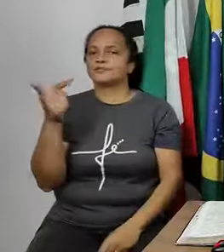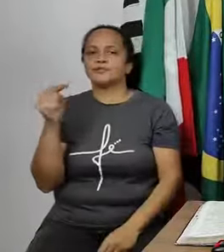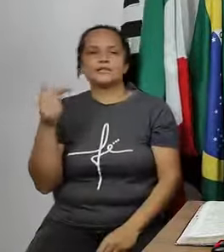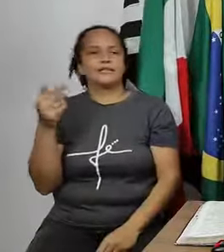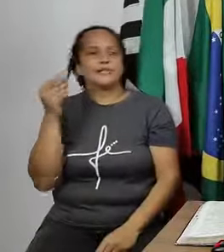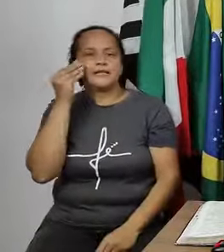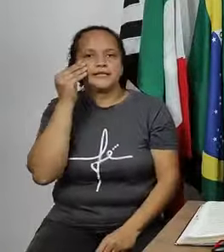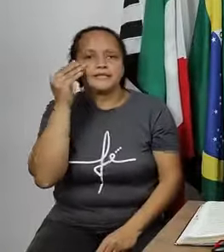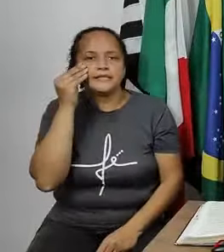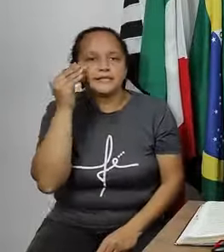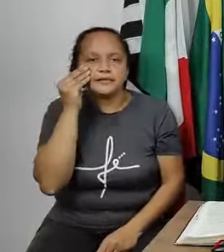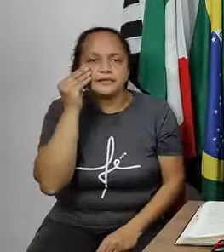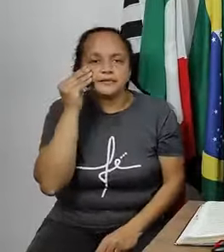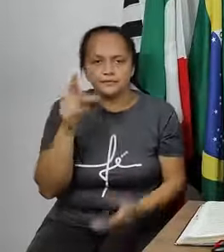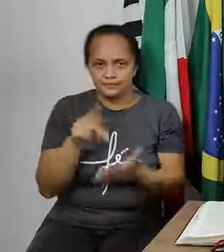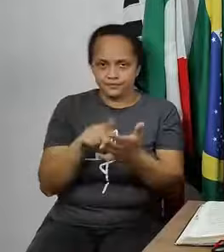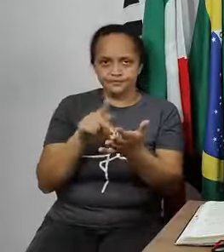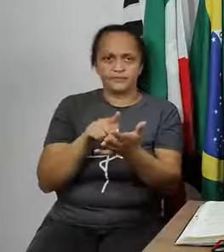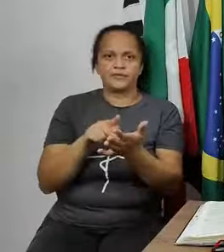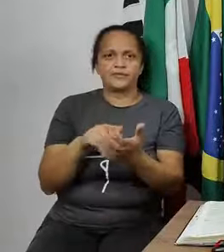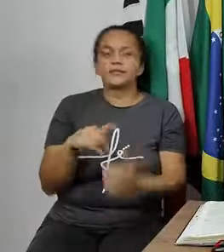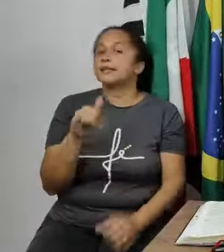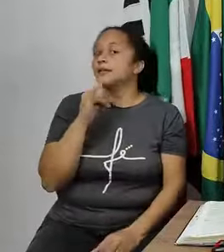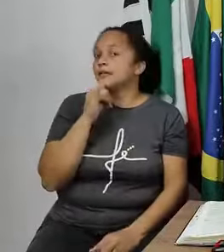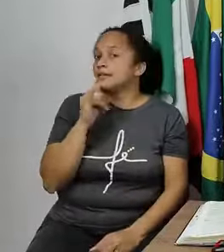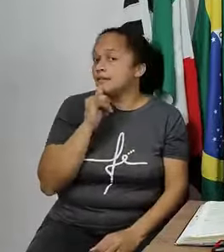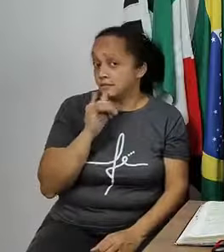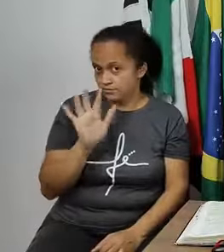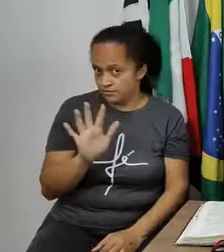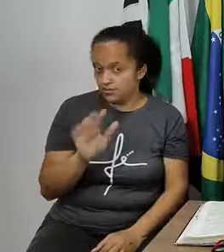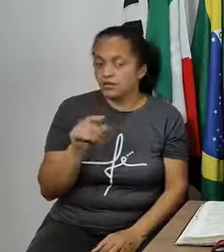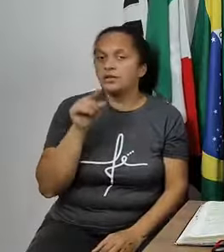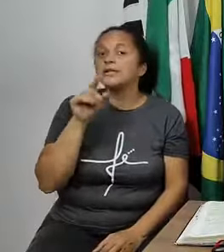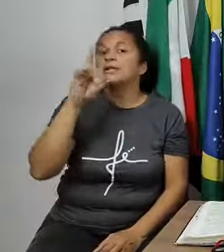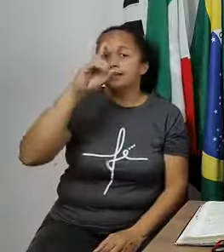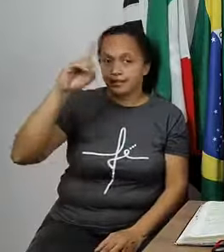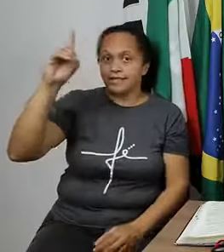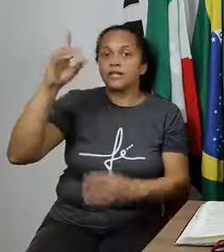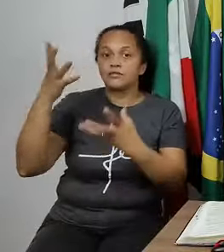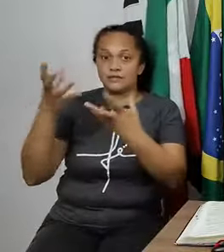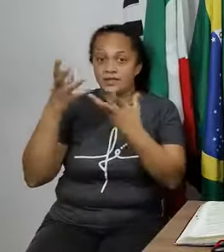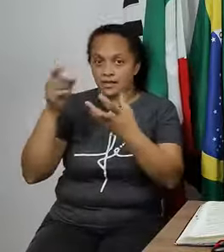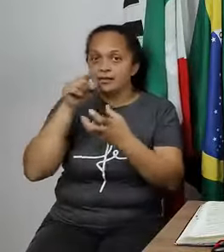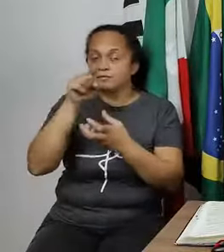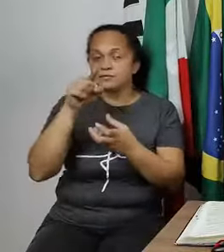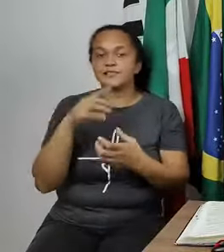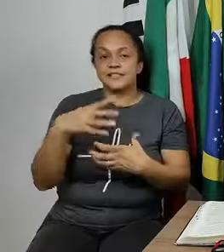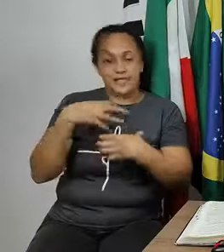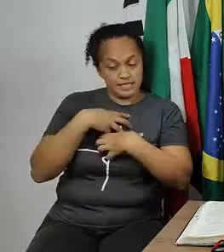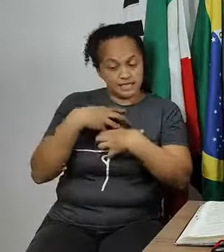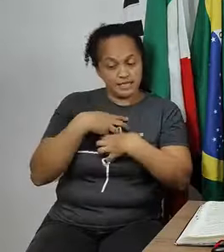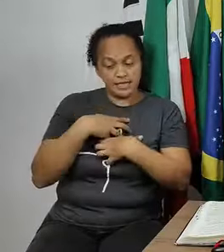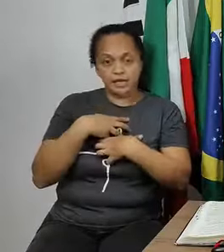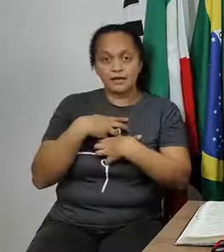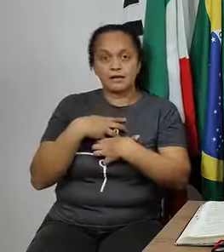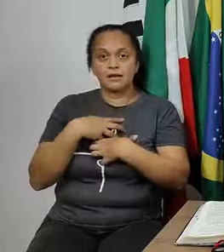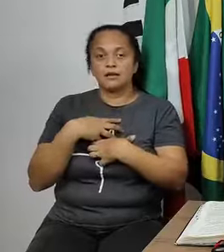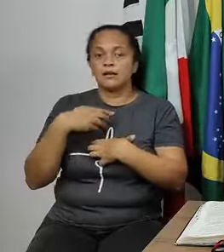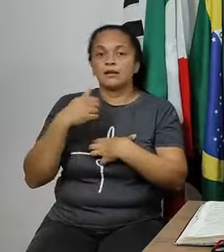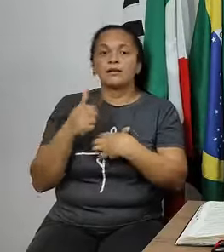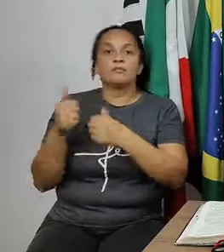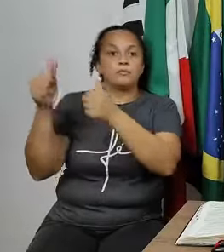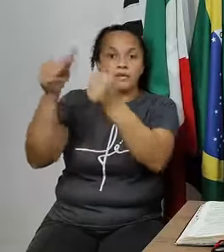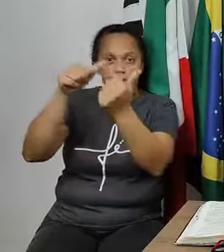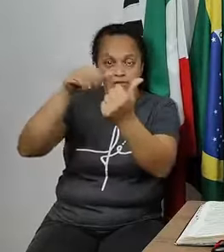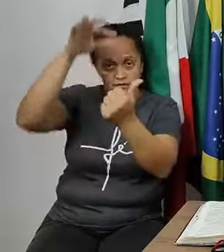experiência real. Por exemplo, Deus quer que você tenha uma experiência com o batismo no Espírito Santo. Se você ainda não recebeu o batismo no